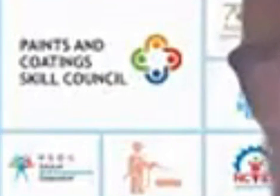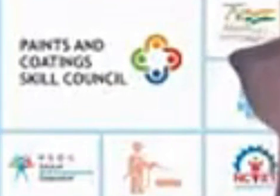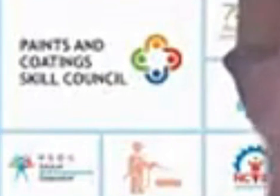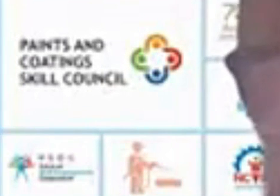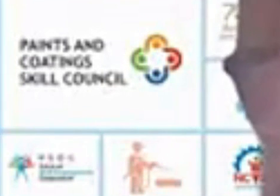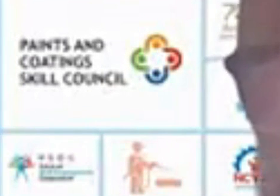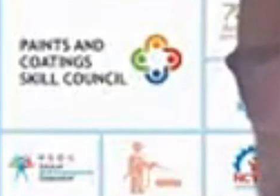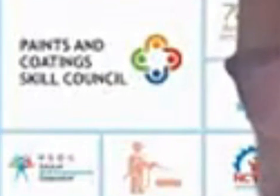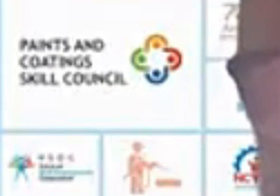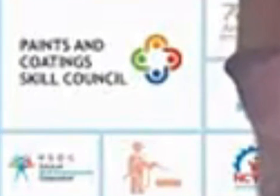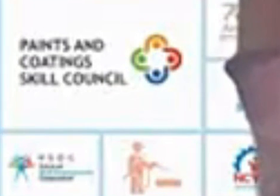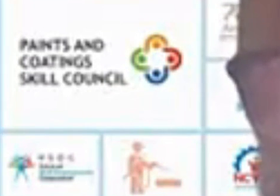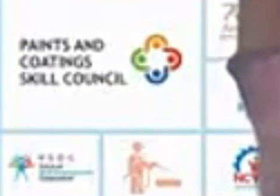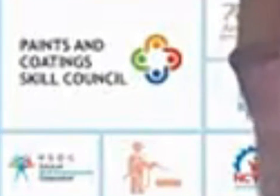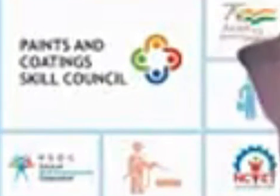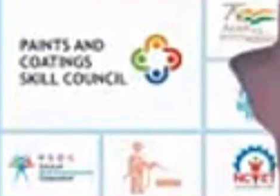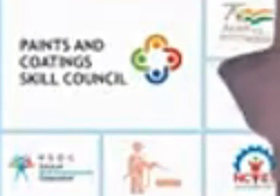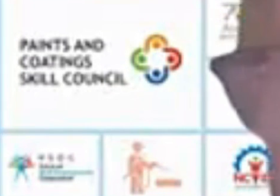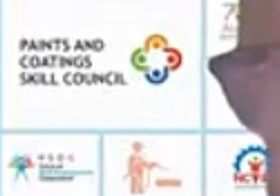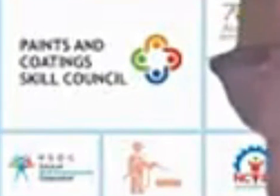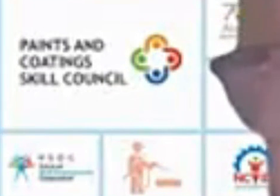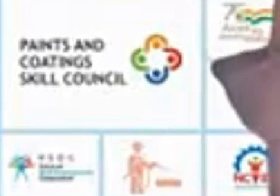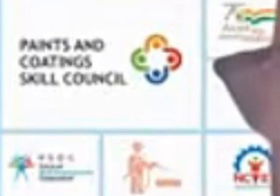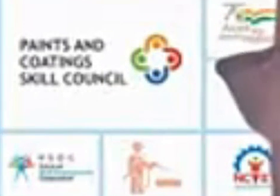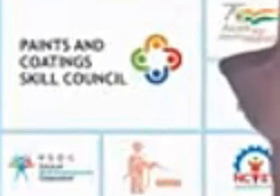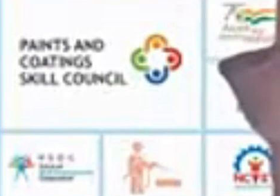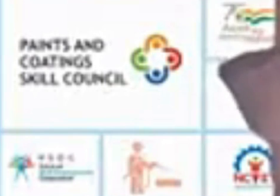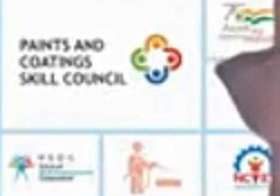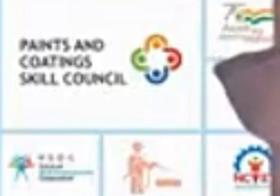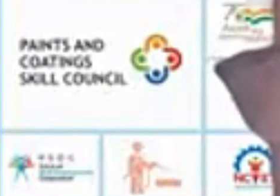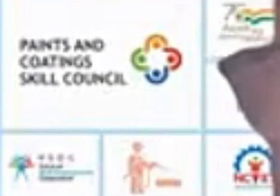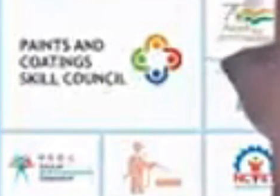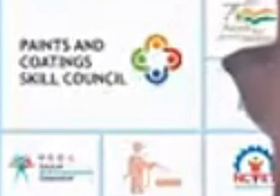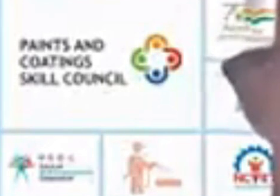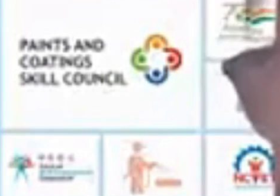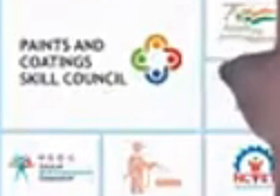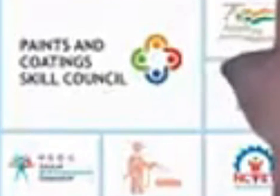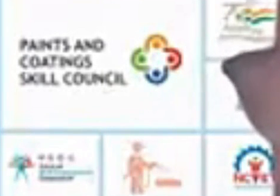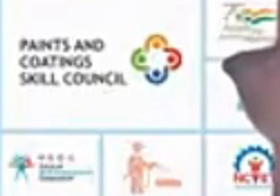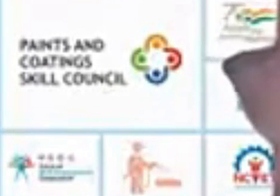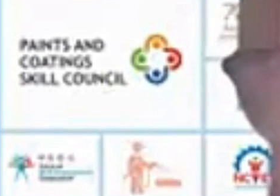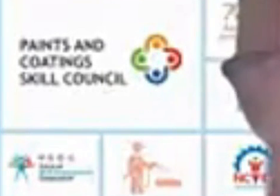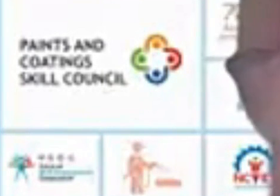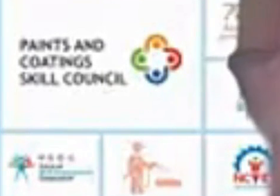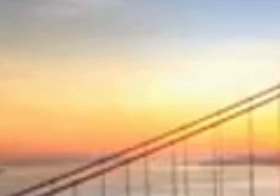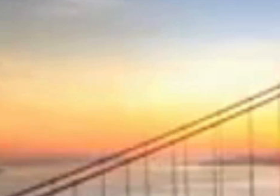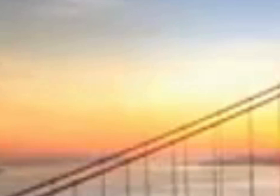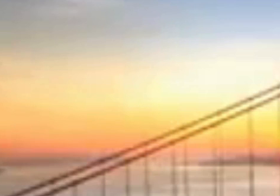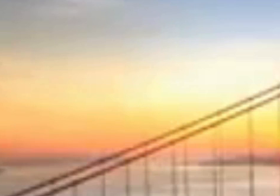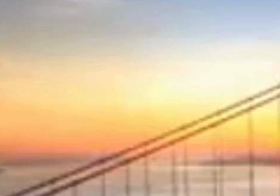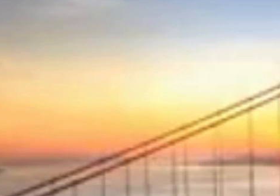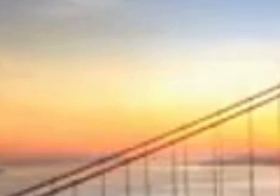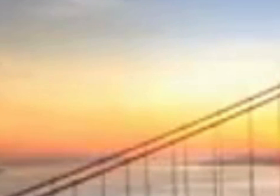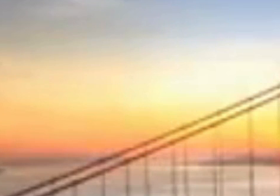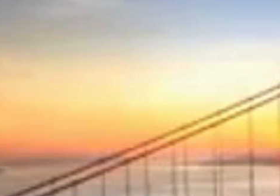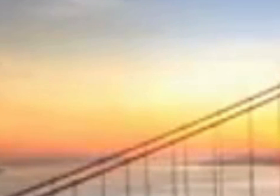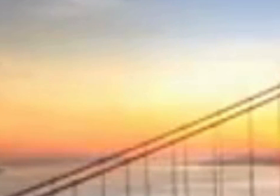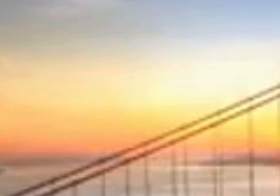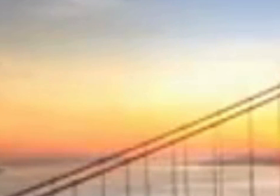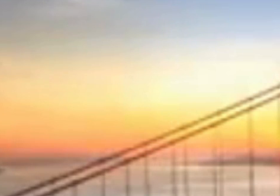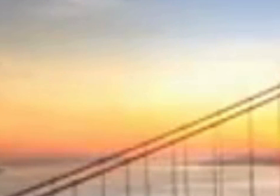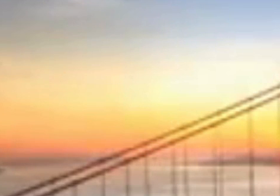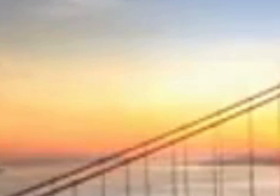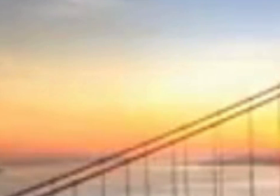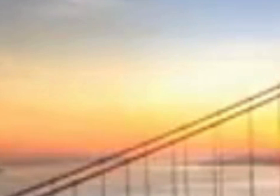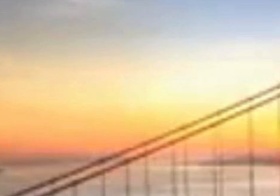to talk to each other during the process. No mobile phones are allowed. No laptop is allowed. Once you get it inside. Wonderful. Sir, now let